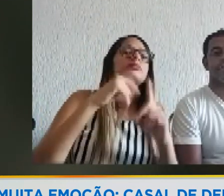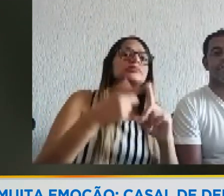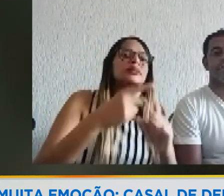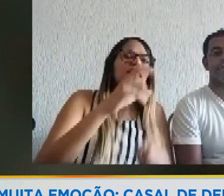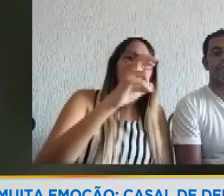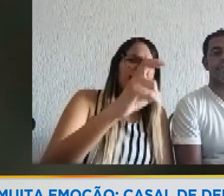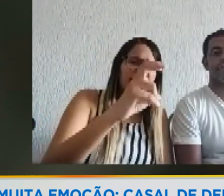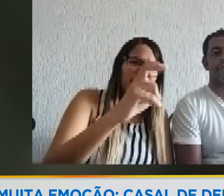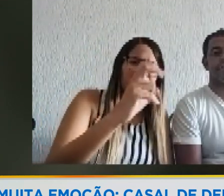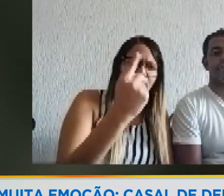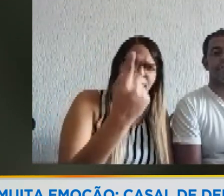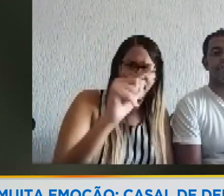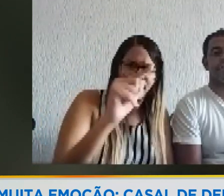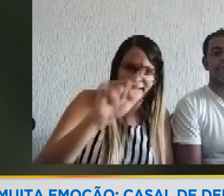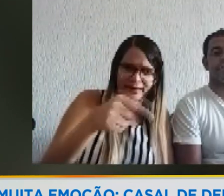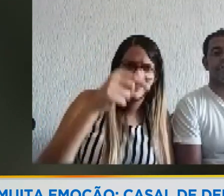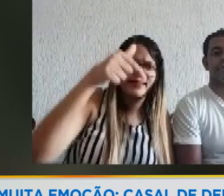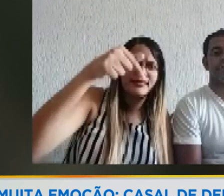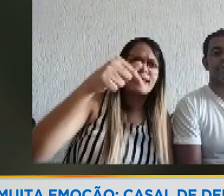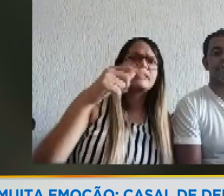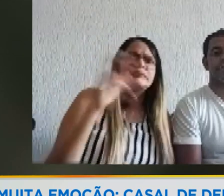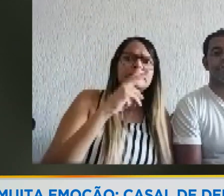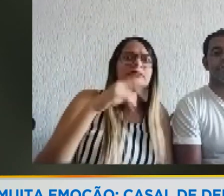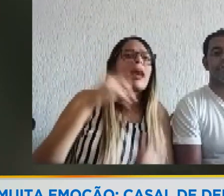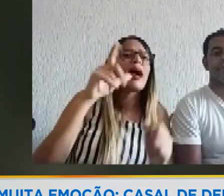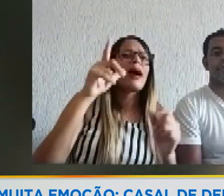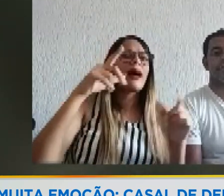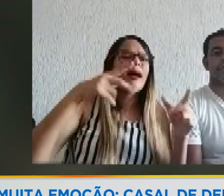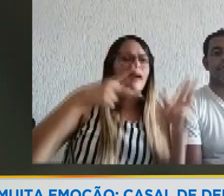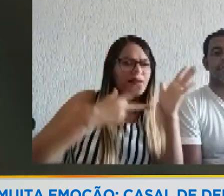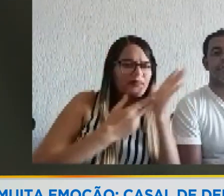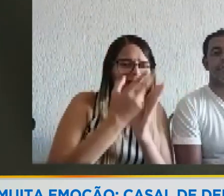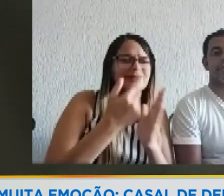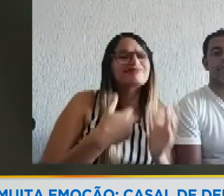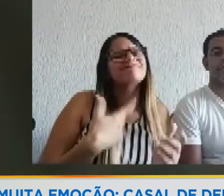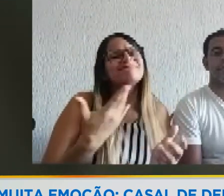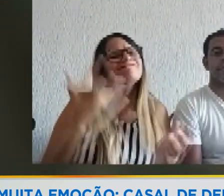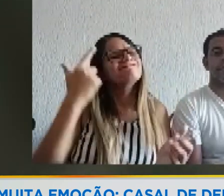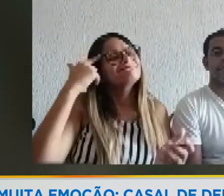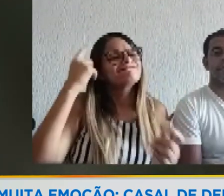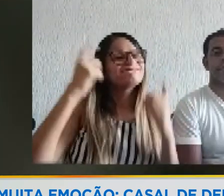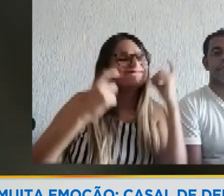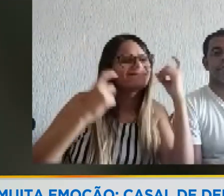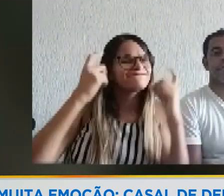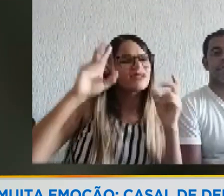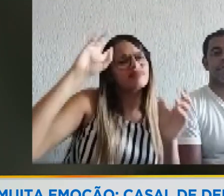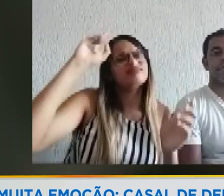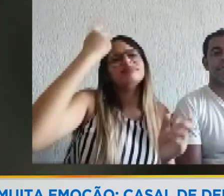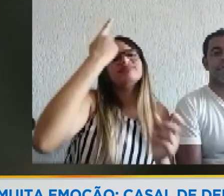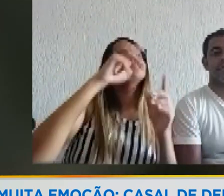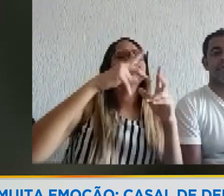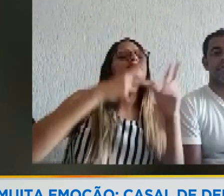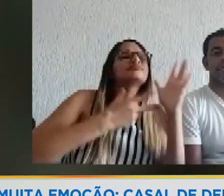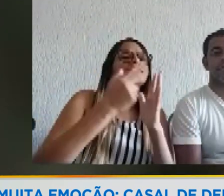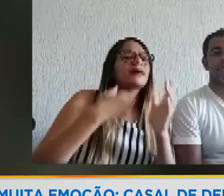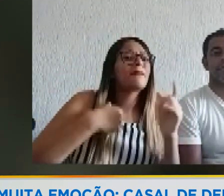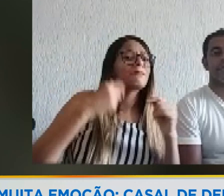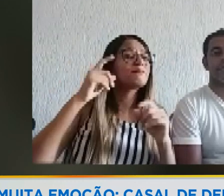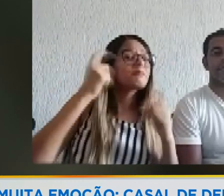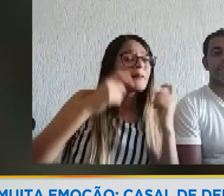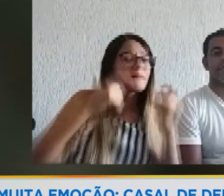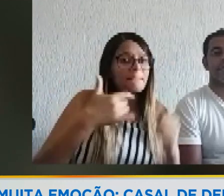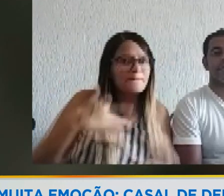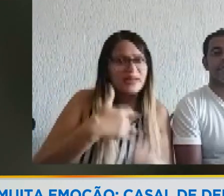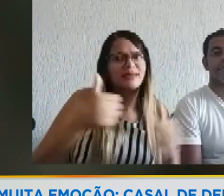foi avisada de que precisava urgentemente ter o bebê, porque ele já estava com 51 centímetros e ia precisar fazer cesárea. Ela ficou